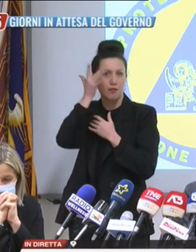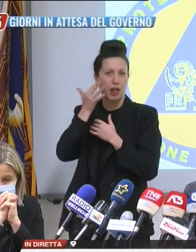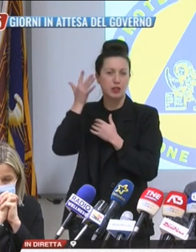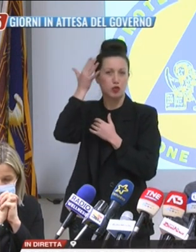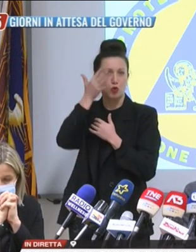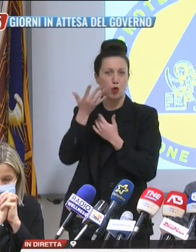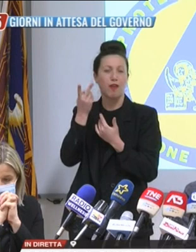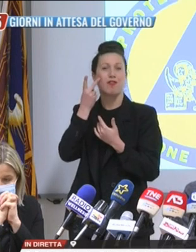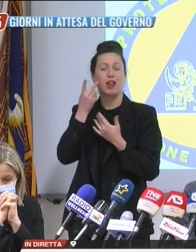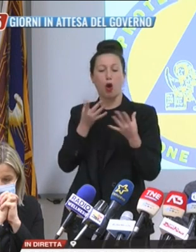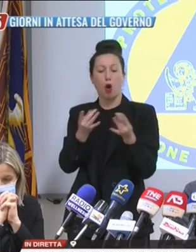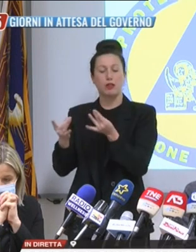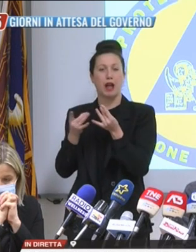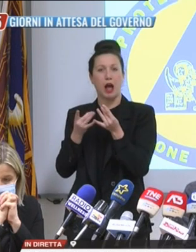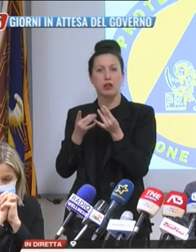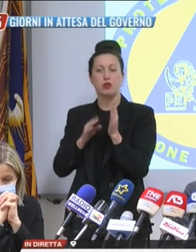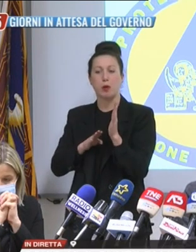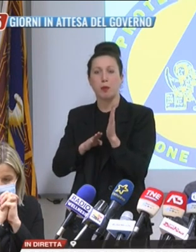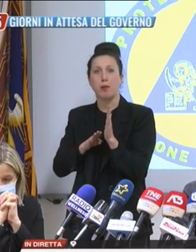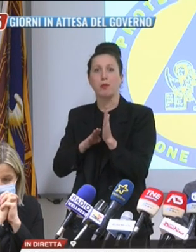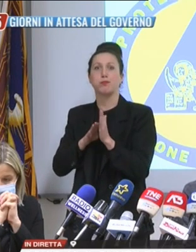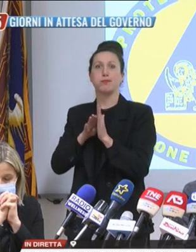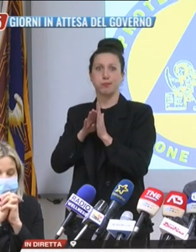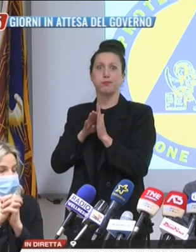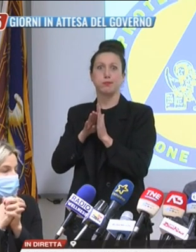del contagio è sempre più